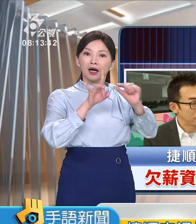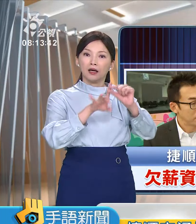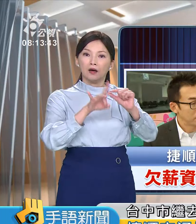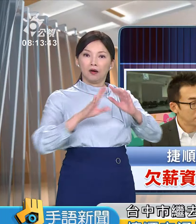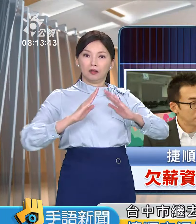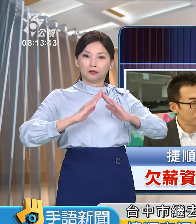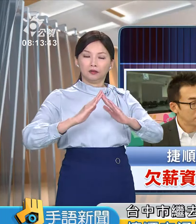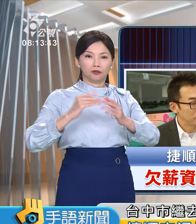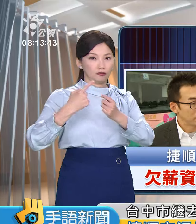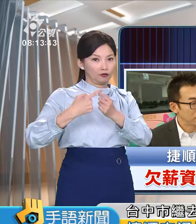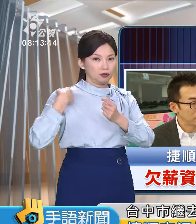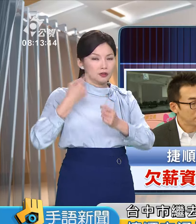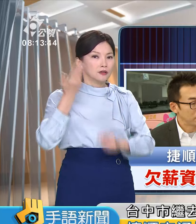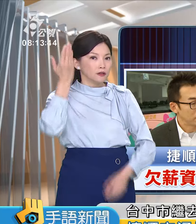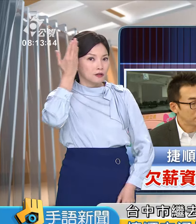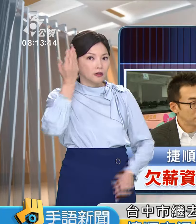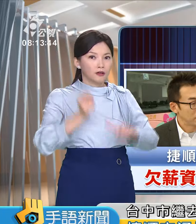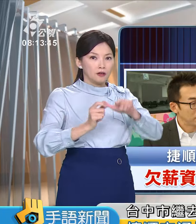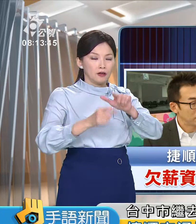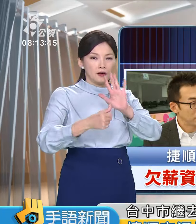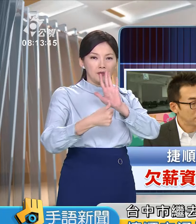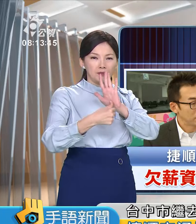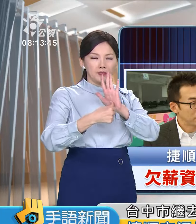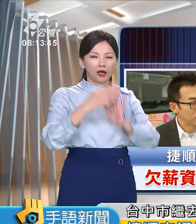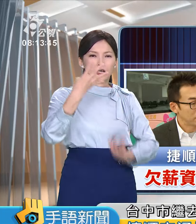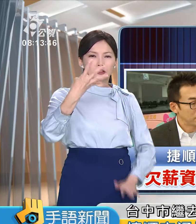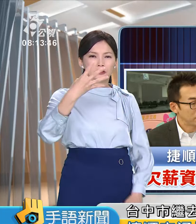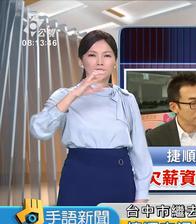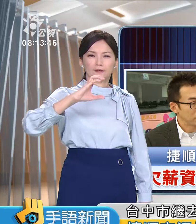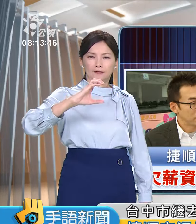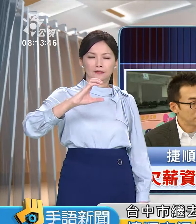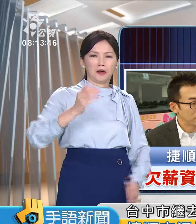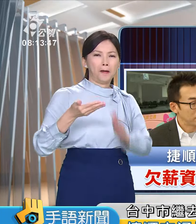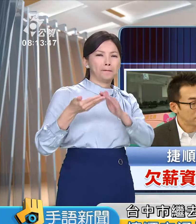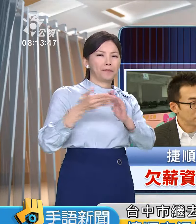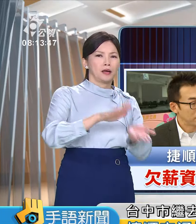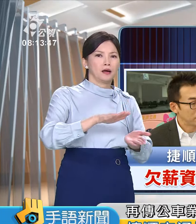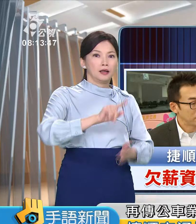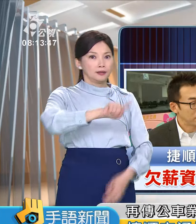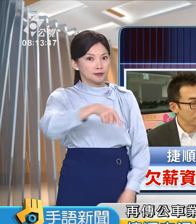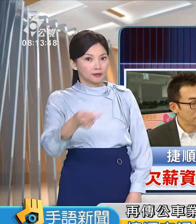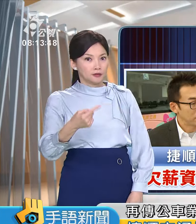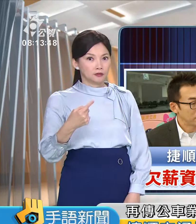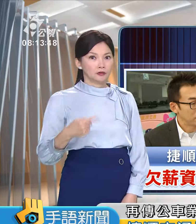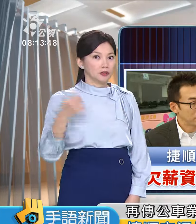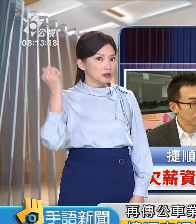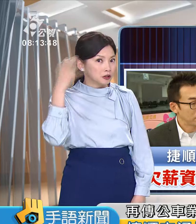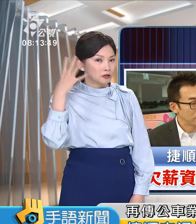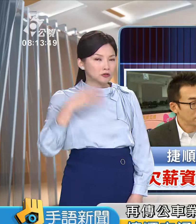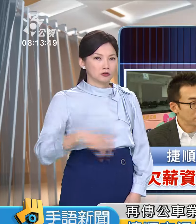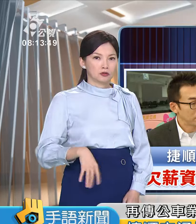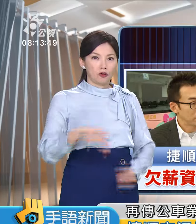台中市继去年4方客运倒闭之后，再传公车业者营运出了问